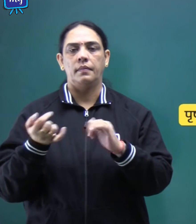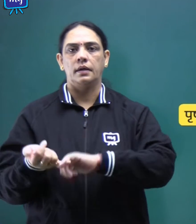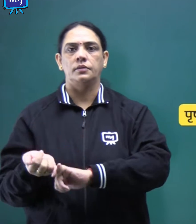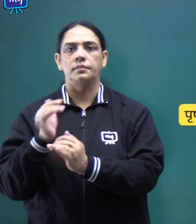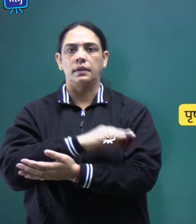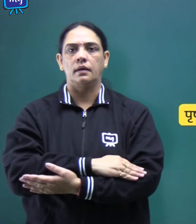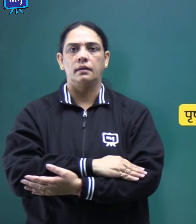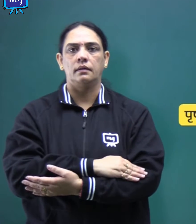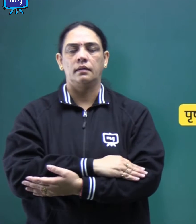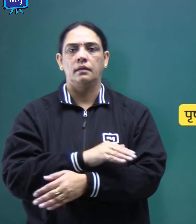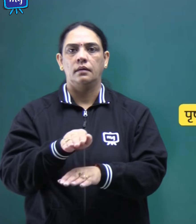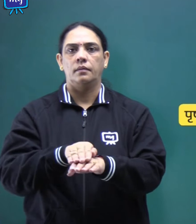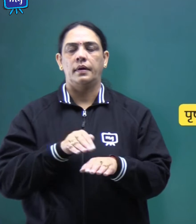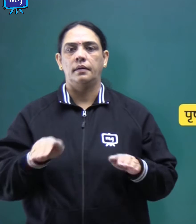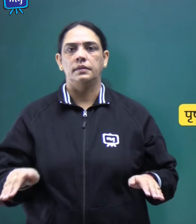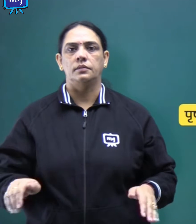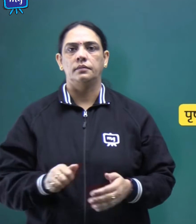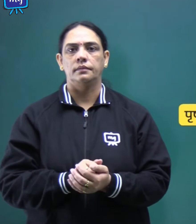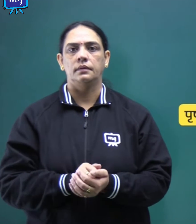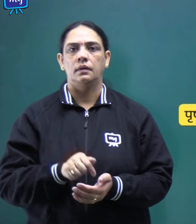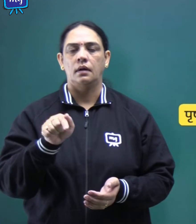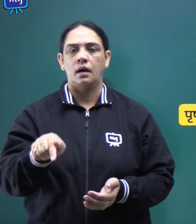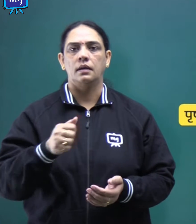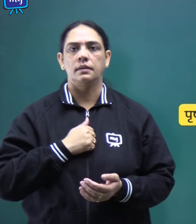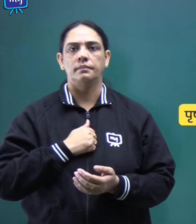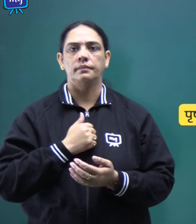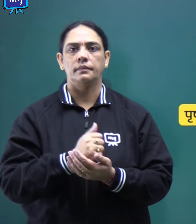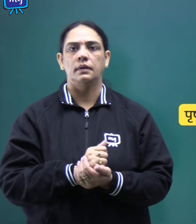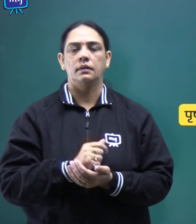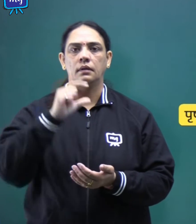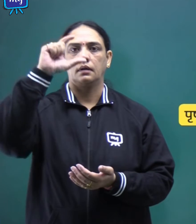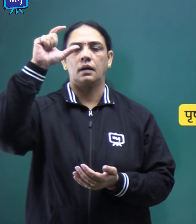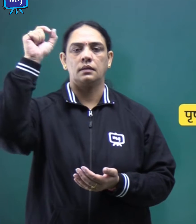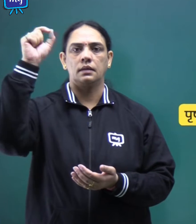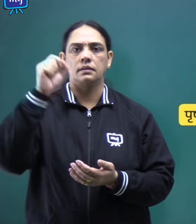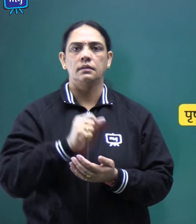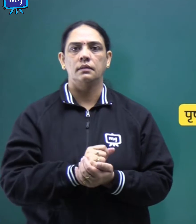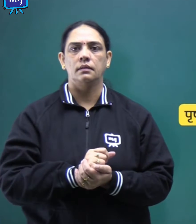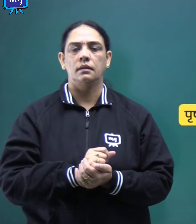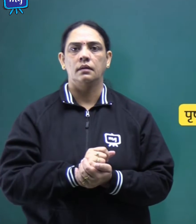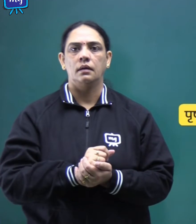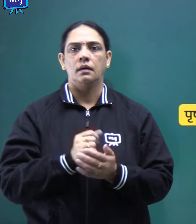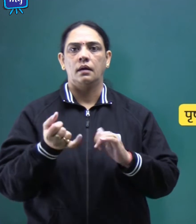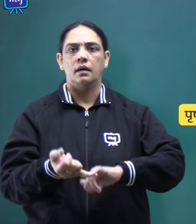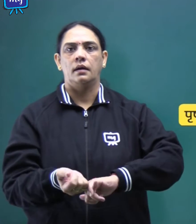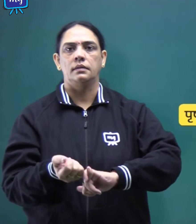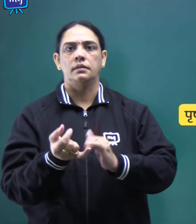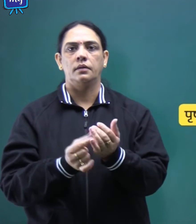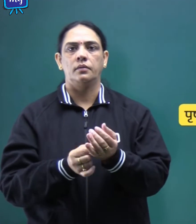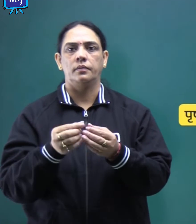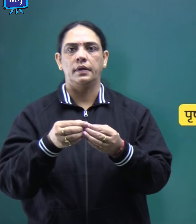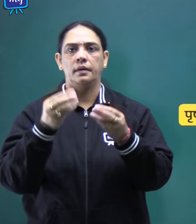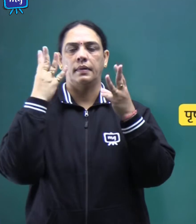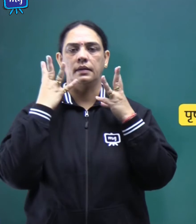मैम। प्यारे बच्चों, आज हम क्लास 10 विषय गणित